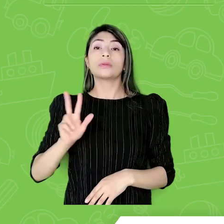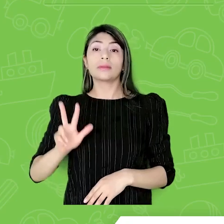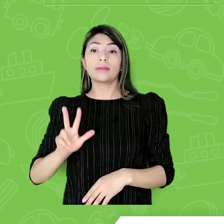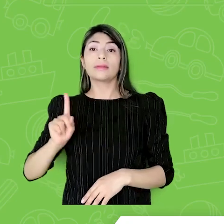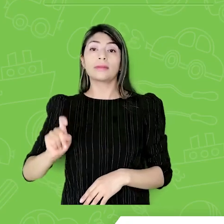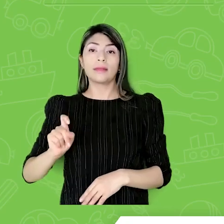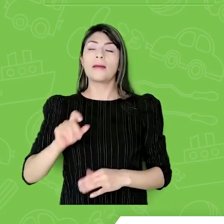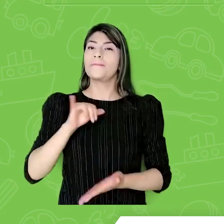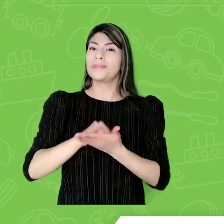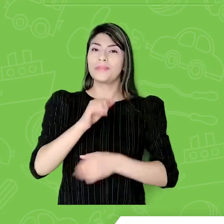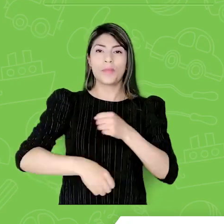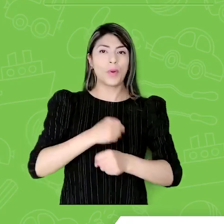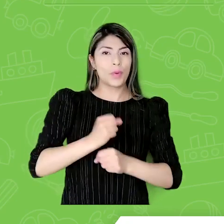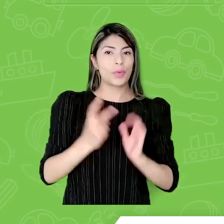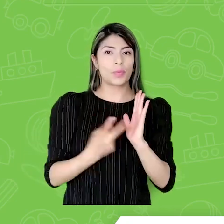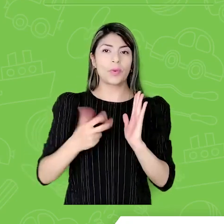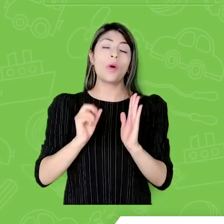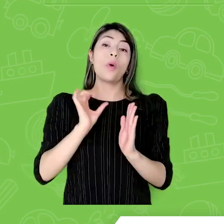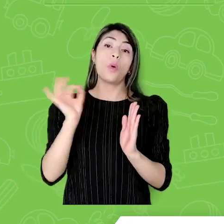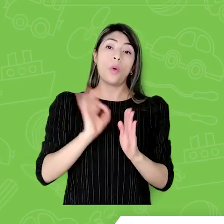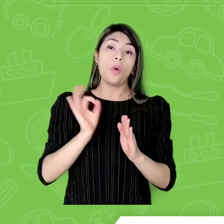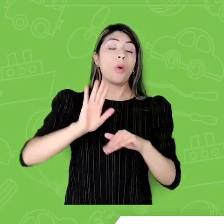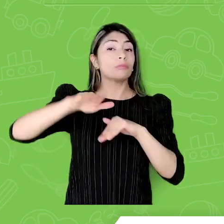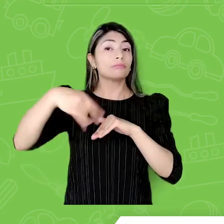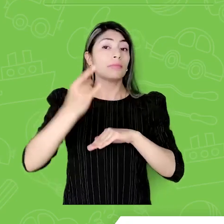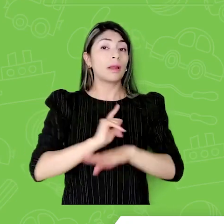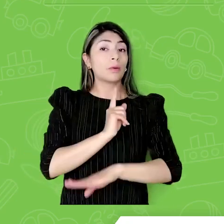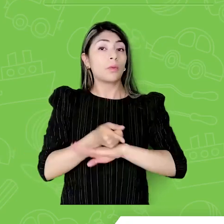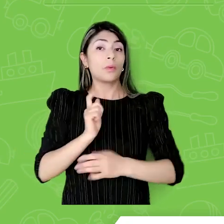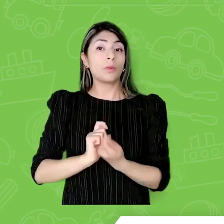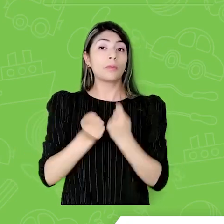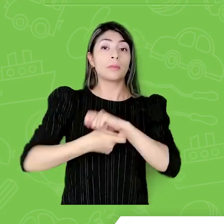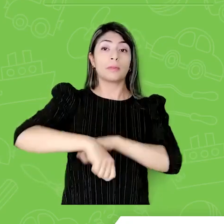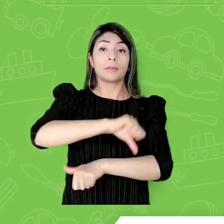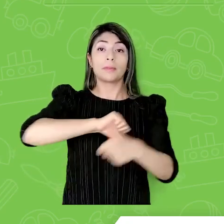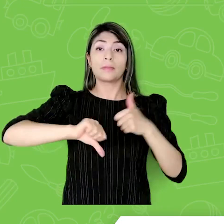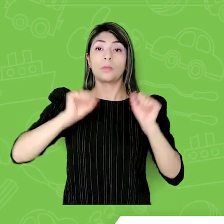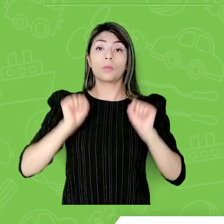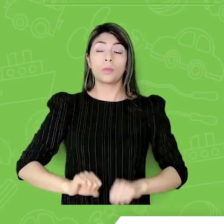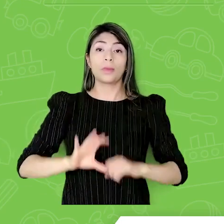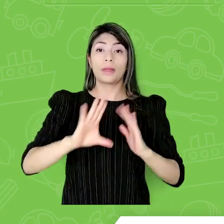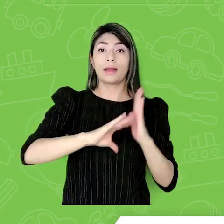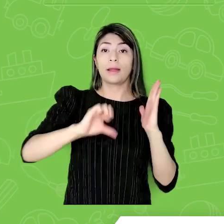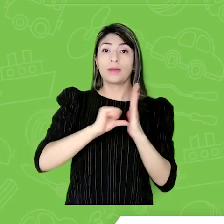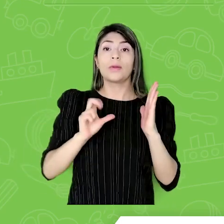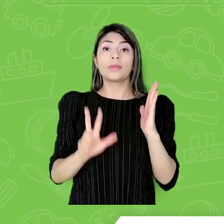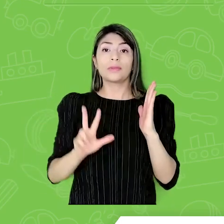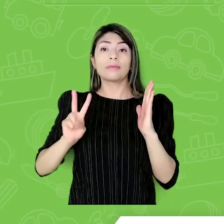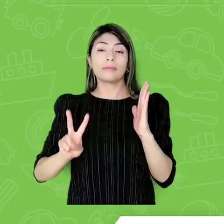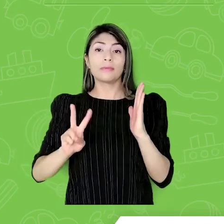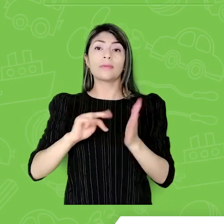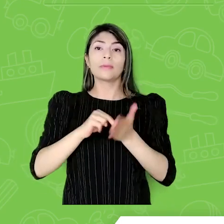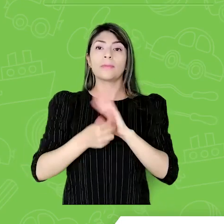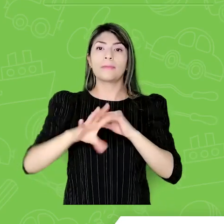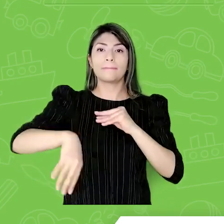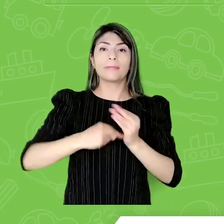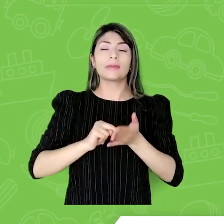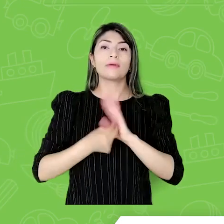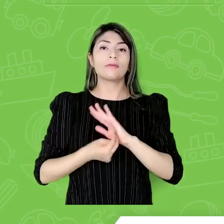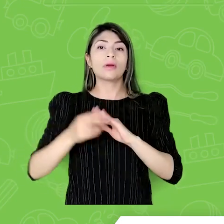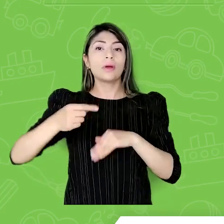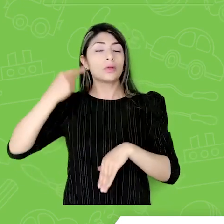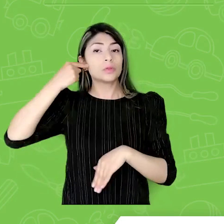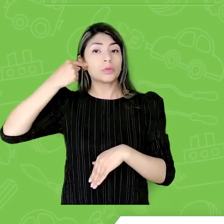número CNSC 236 de la misma anualidad, o del que lo modifique o sustituya.